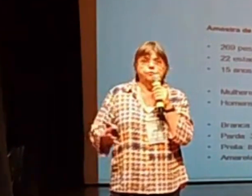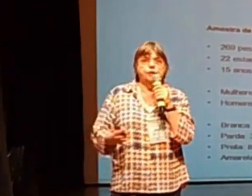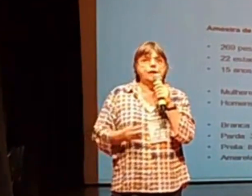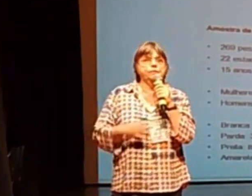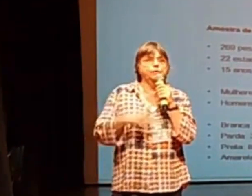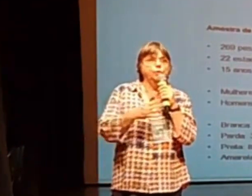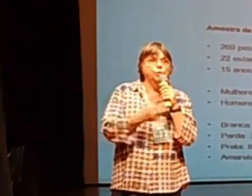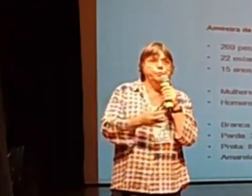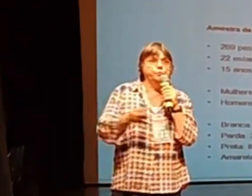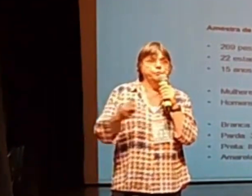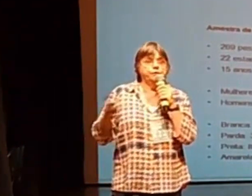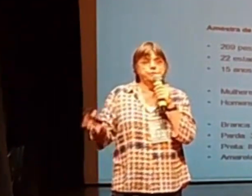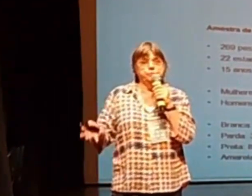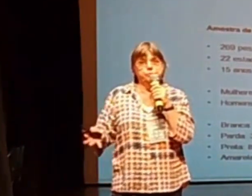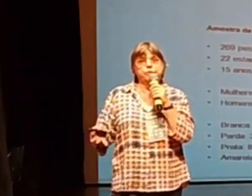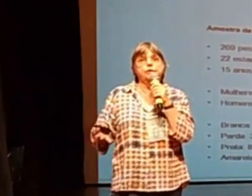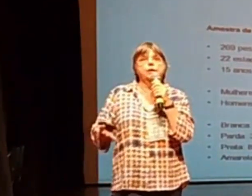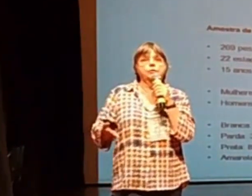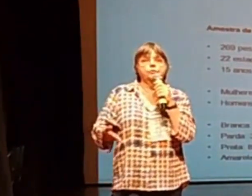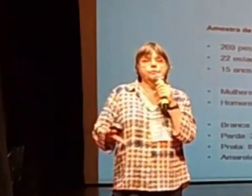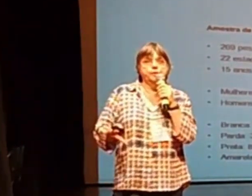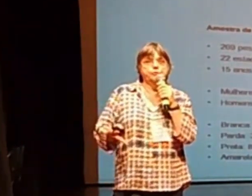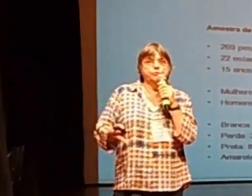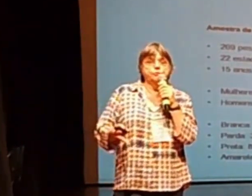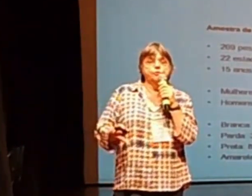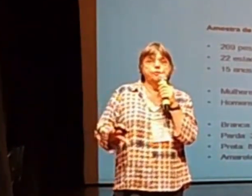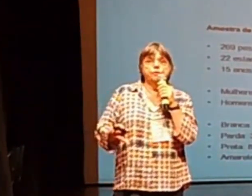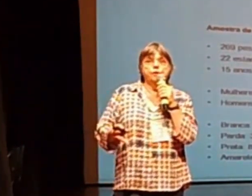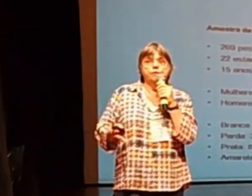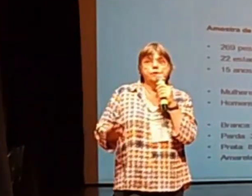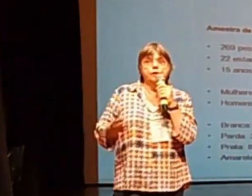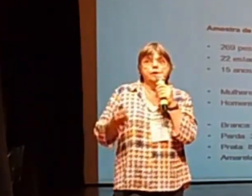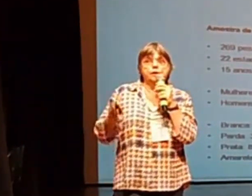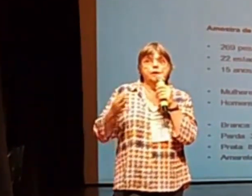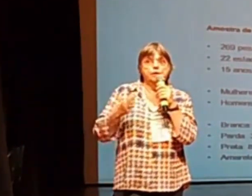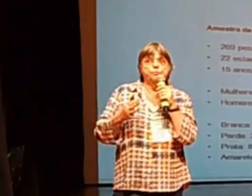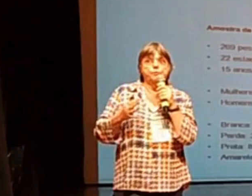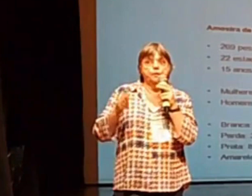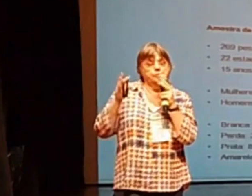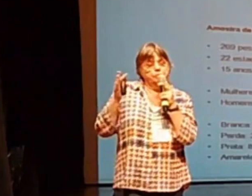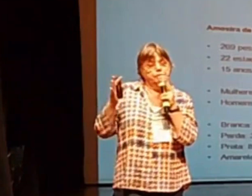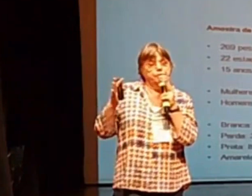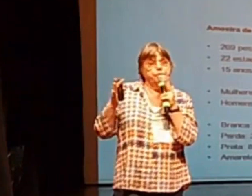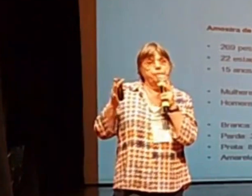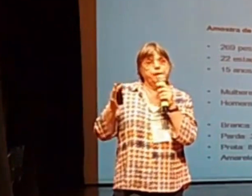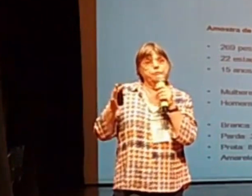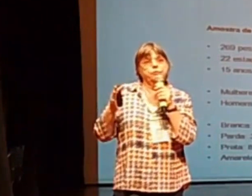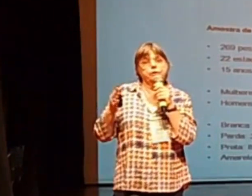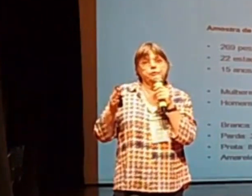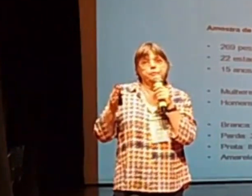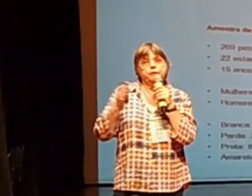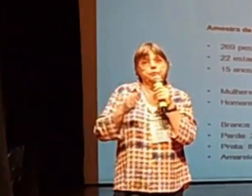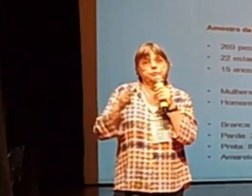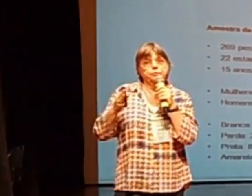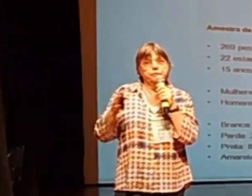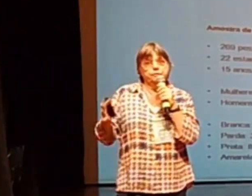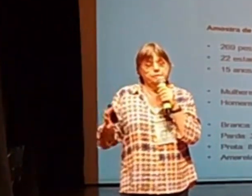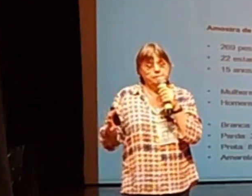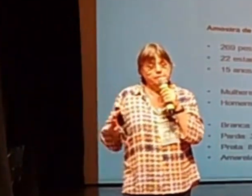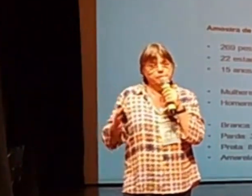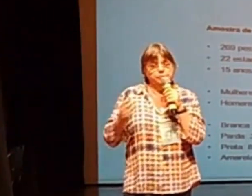redes sociais, em grupos de Facebook de pessoas com escoliose, e respondemos, a gente deixou aberto durante o